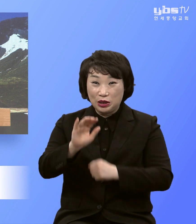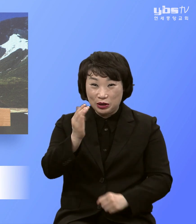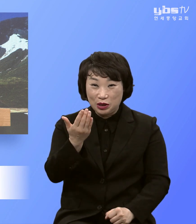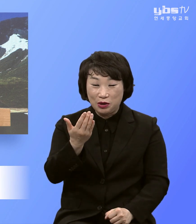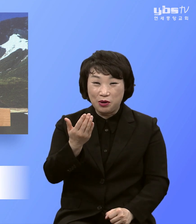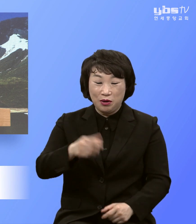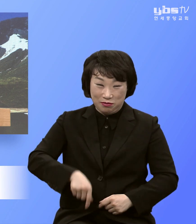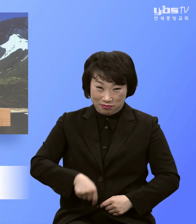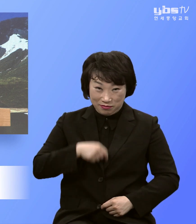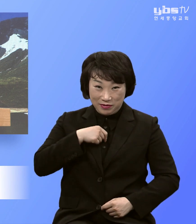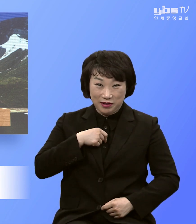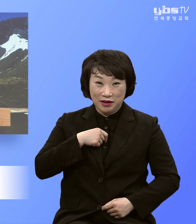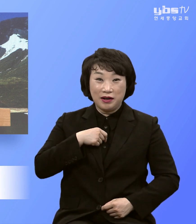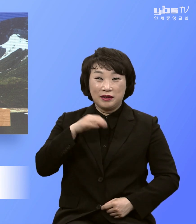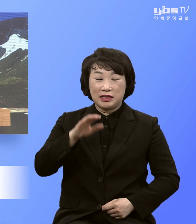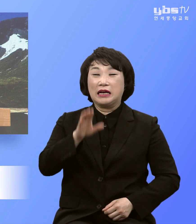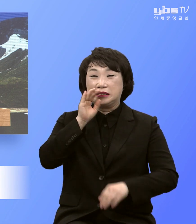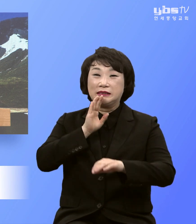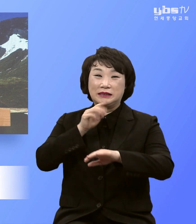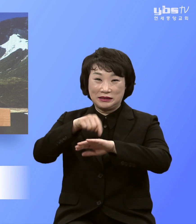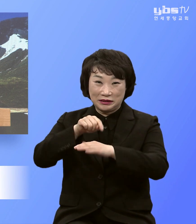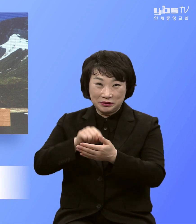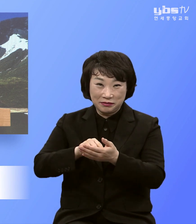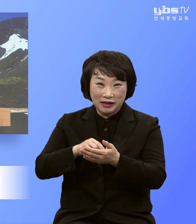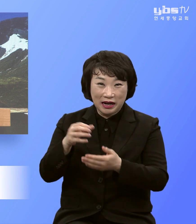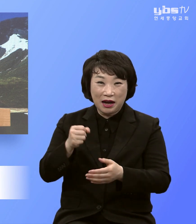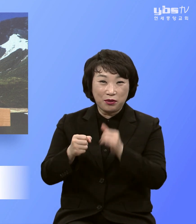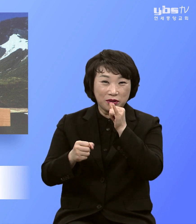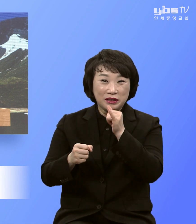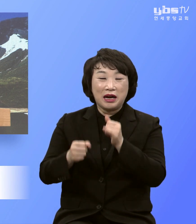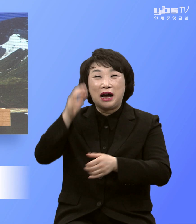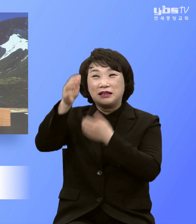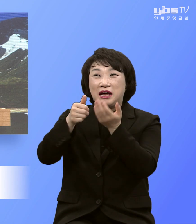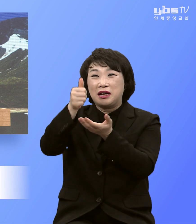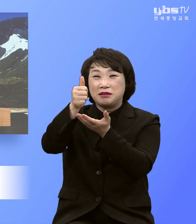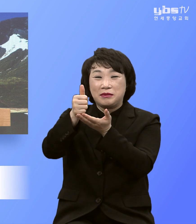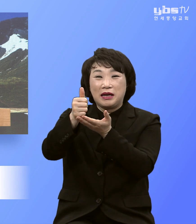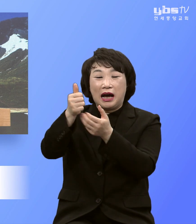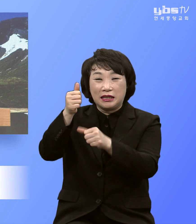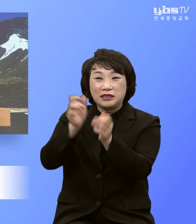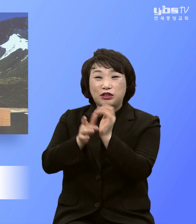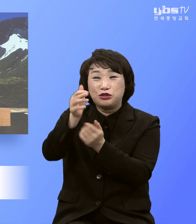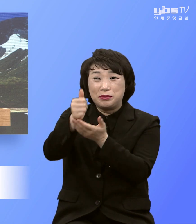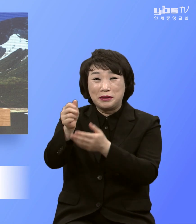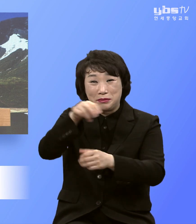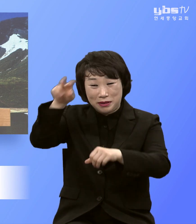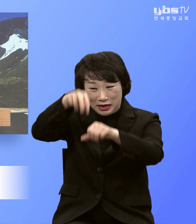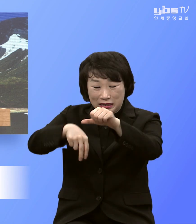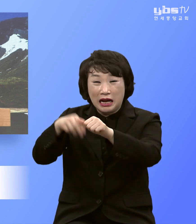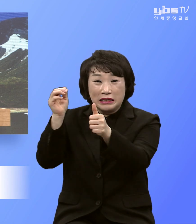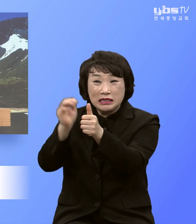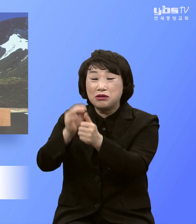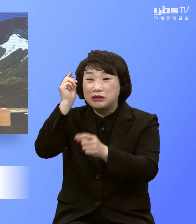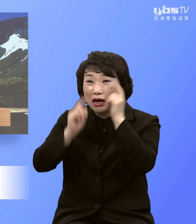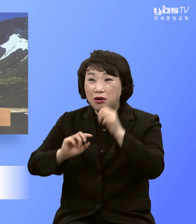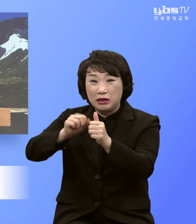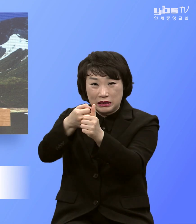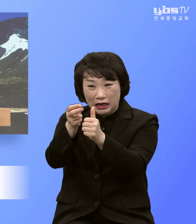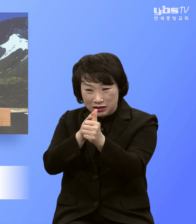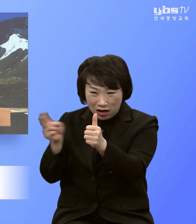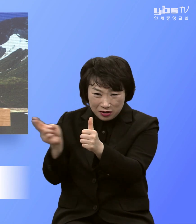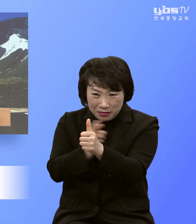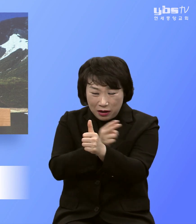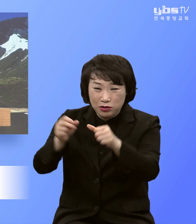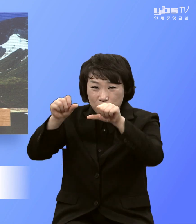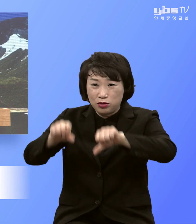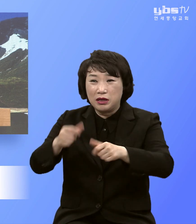진리이시고 정직하시고 진실하시고 그가 찔리고 상하고 징계받고 채찍에 맞고